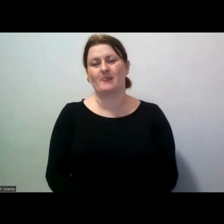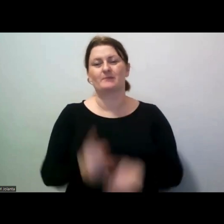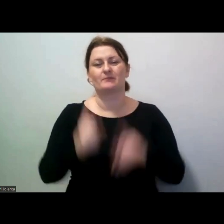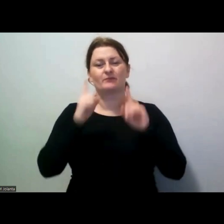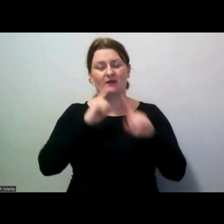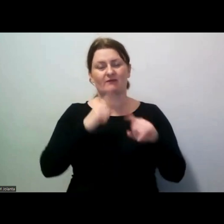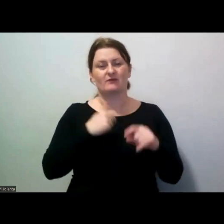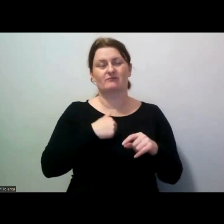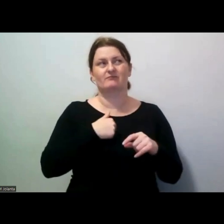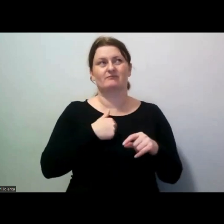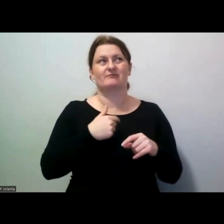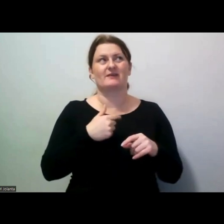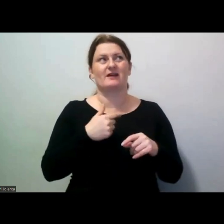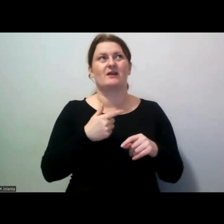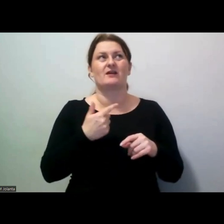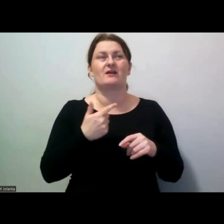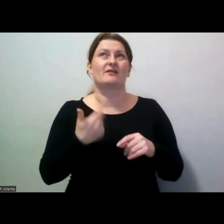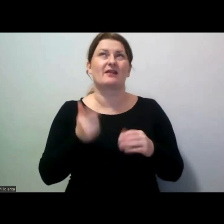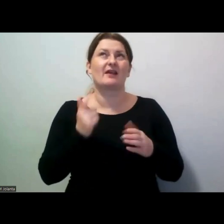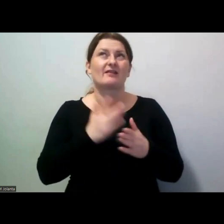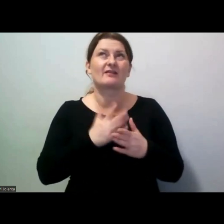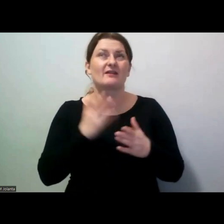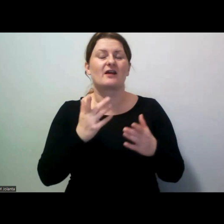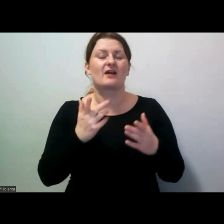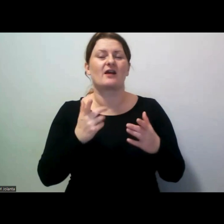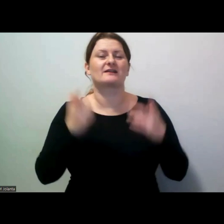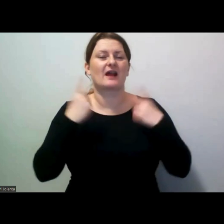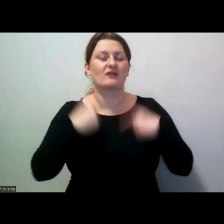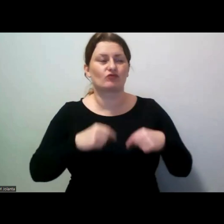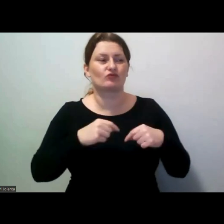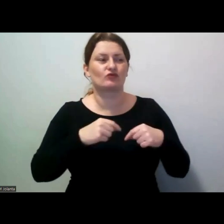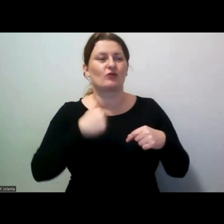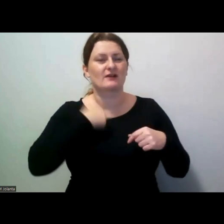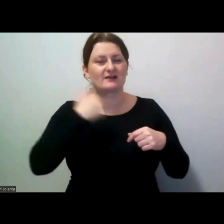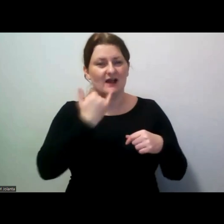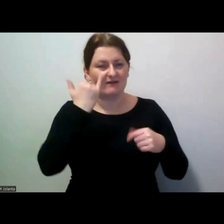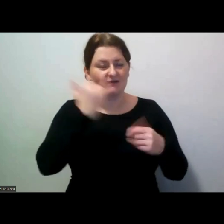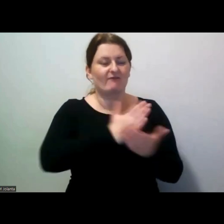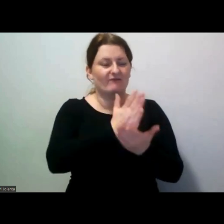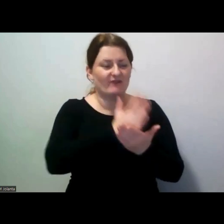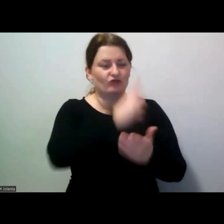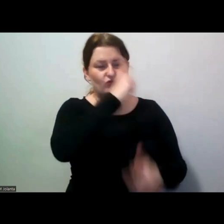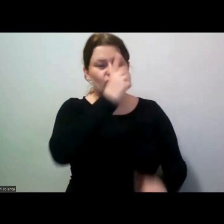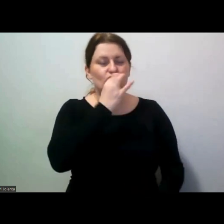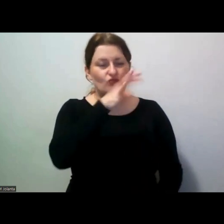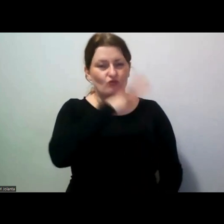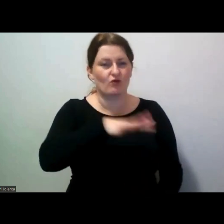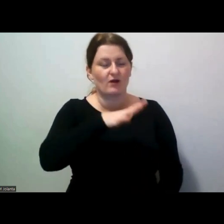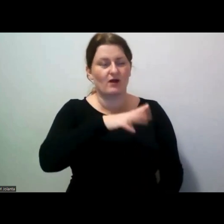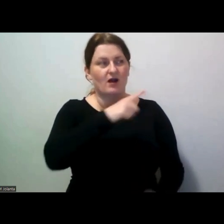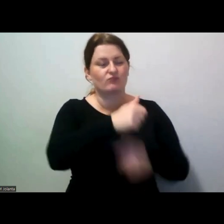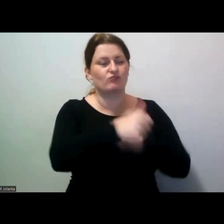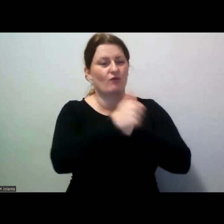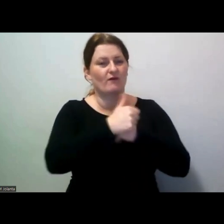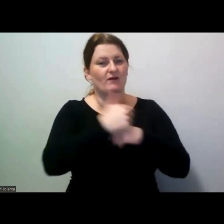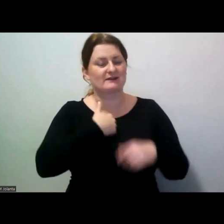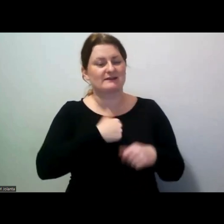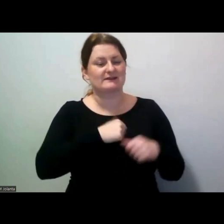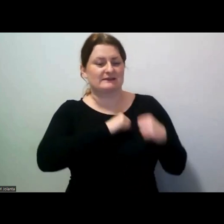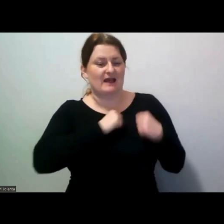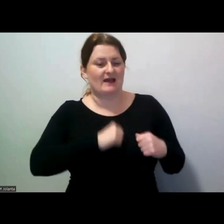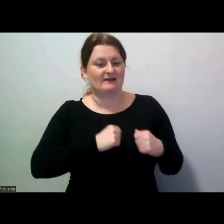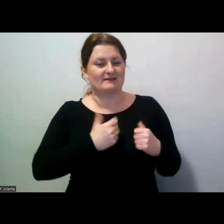mnie może nie tyle zaskoczyło, bo ja zawsze w młodzież wierzę, ale sprawiło, że faktycznie, no, można powiedzieć, serce rośnie, gdy się